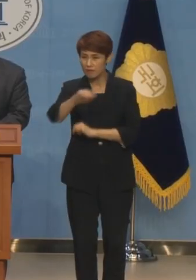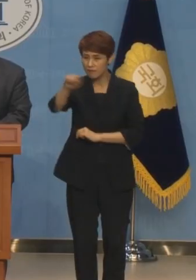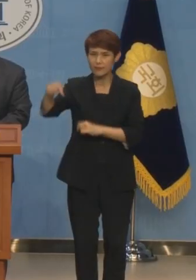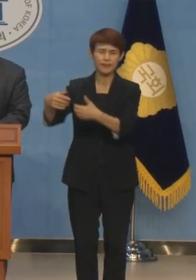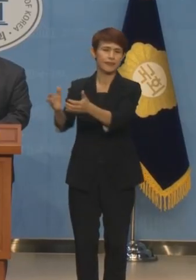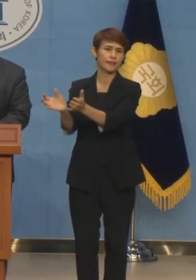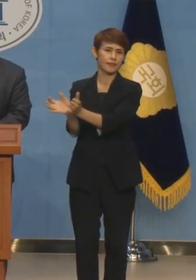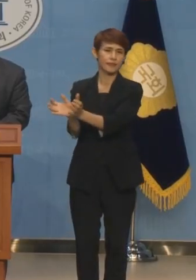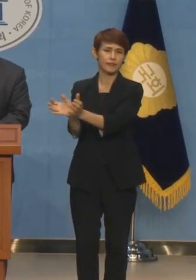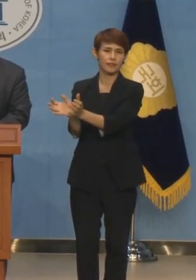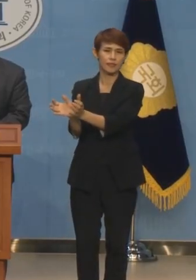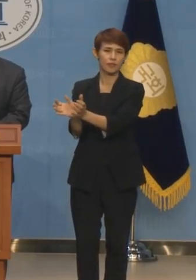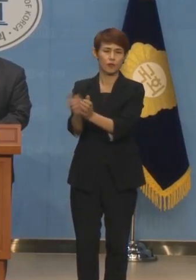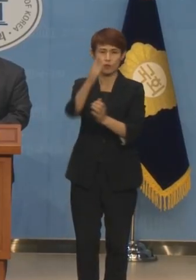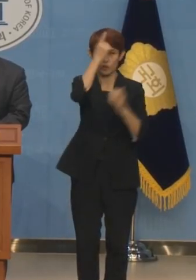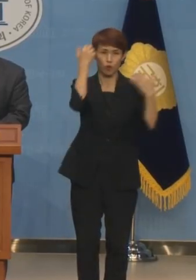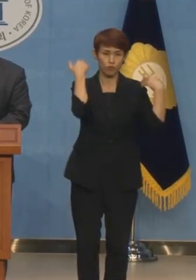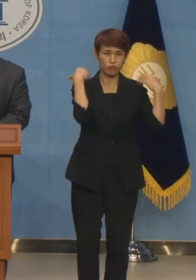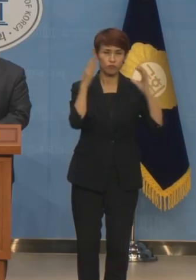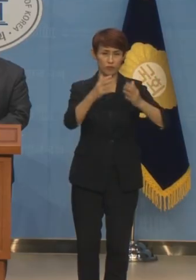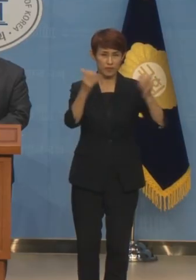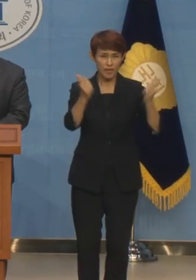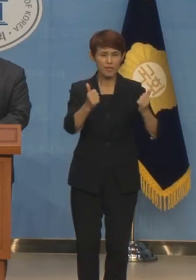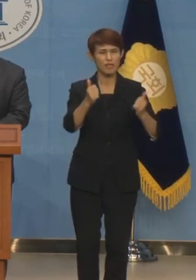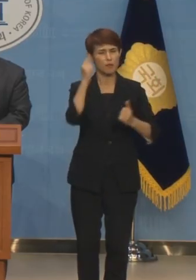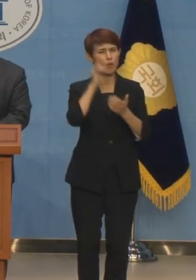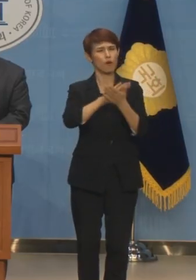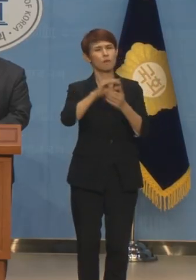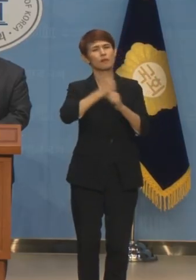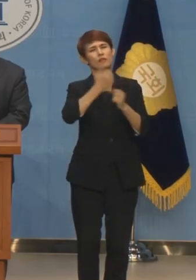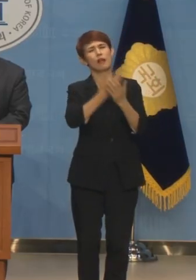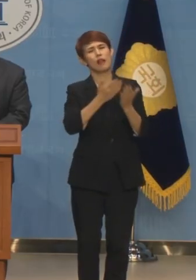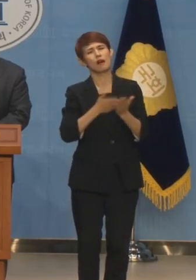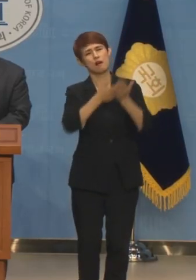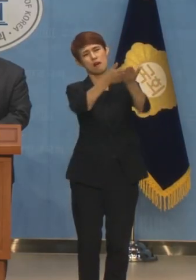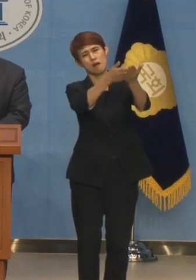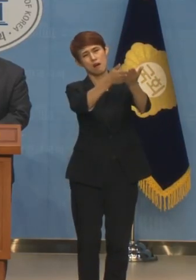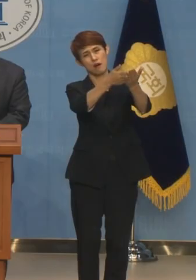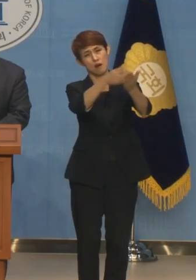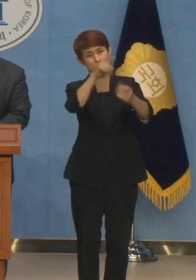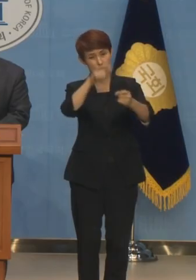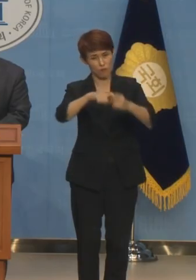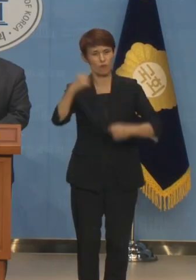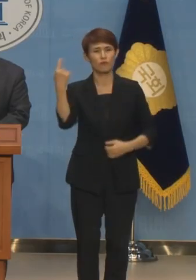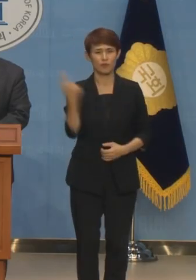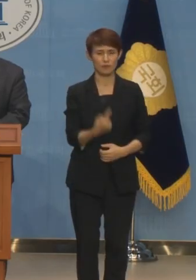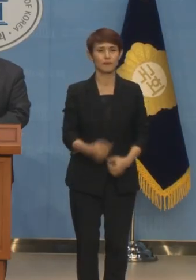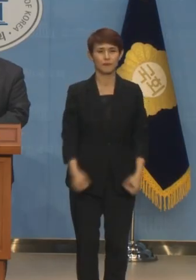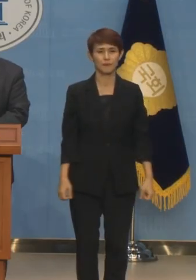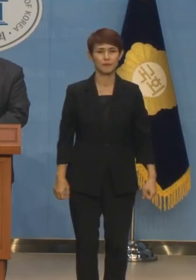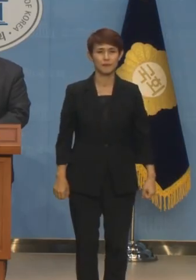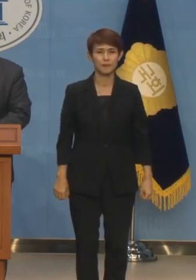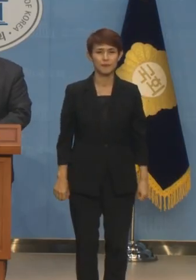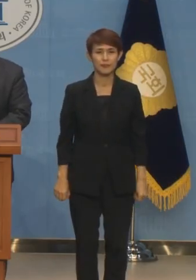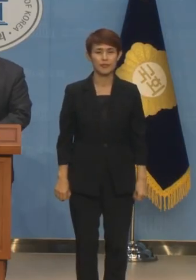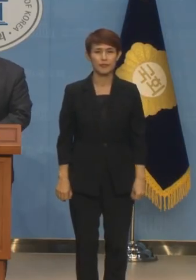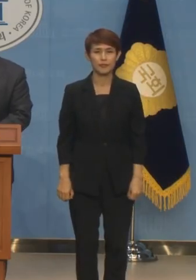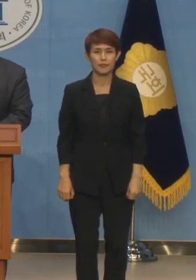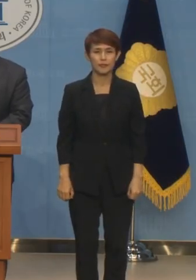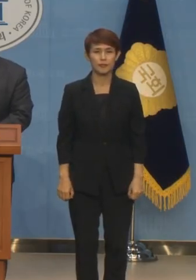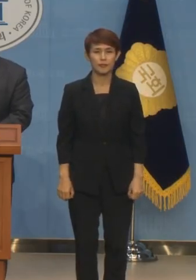민간단체 그리고 정부와 국회의 평화를 지켜줄 것을 간곡히 호소드리고자 합니다.